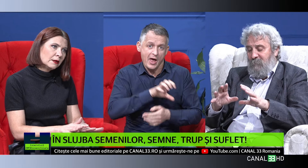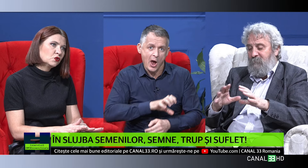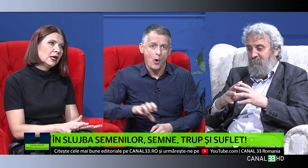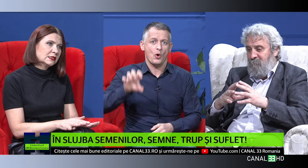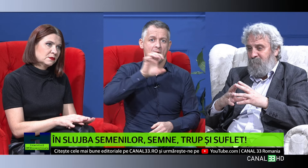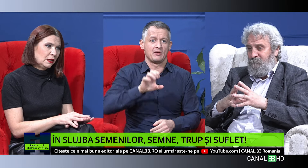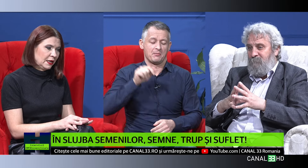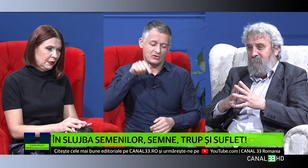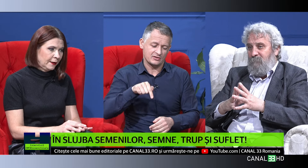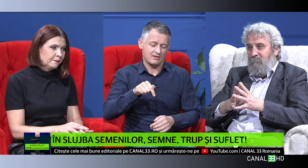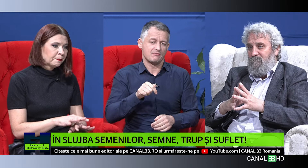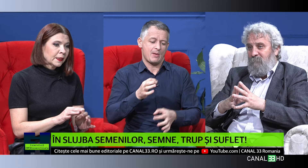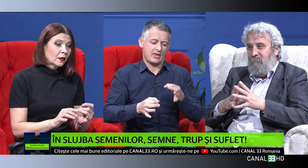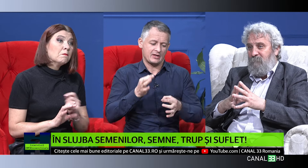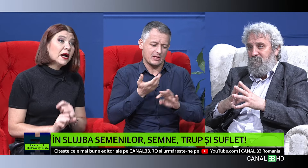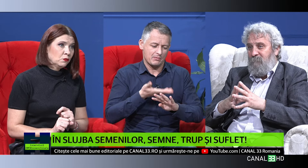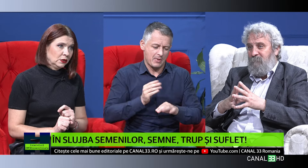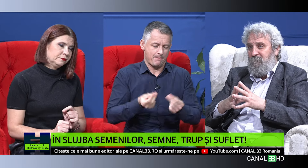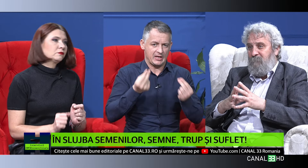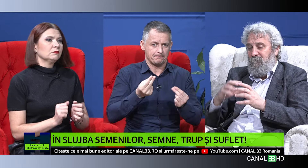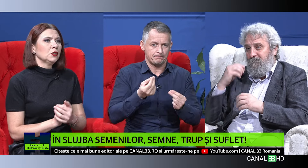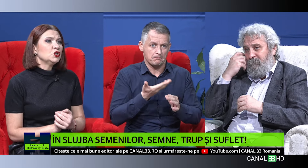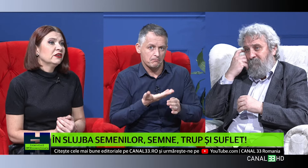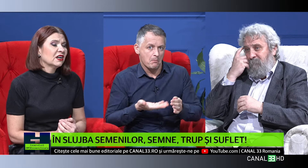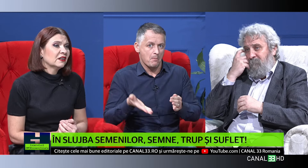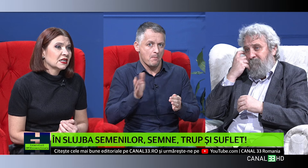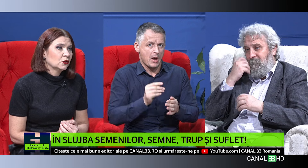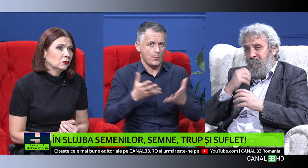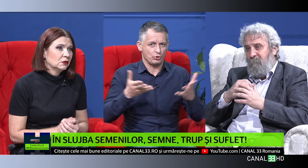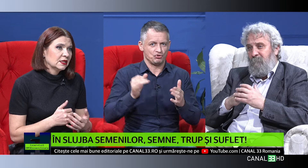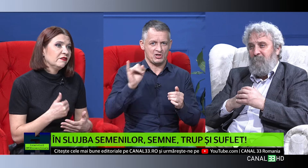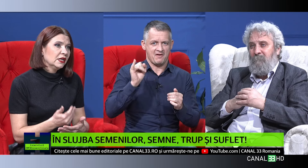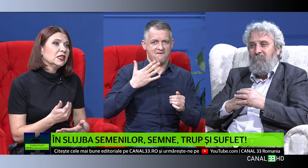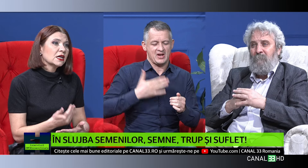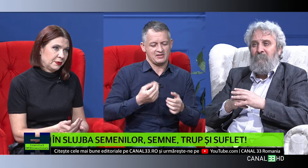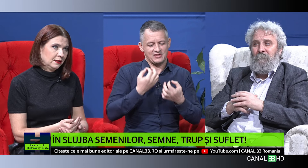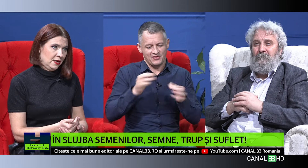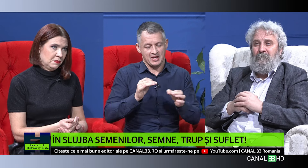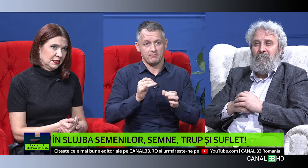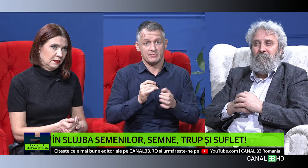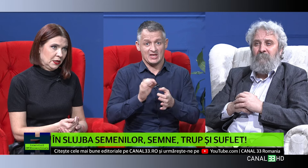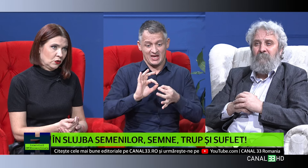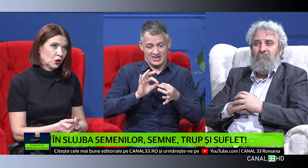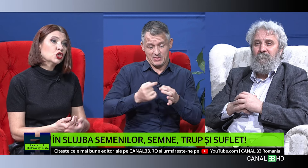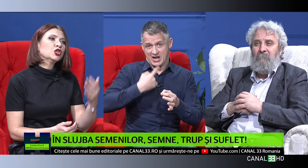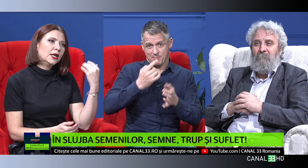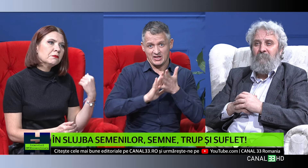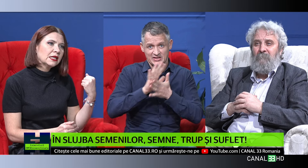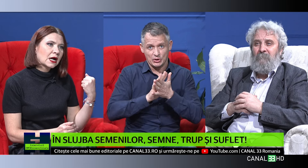l-am studiat, să spunem, mai bine. Mai mult, cineva care vrea să devină interpret în limba semnelor, știe limba de